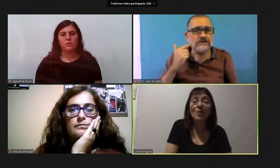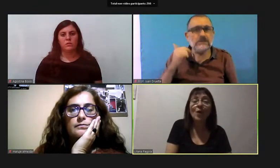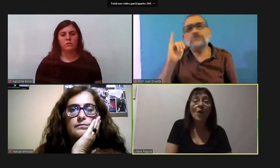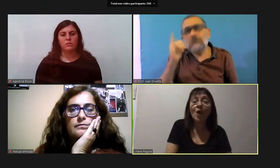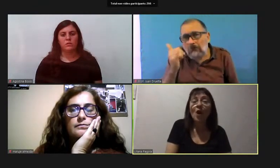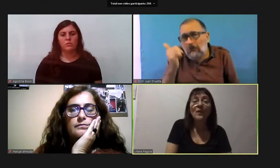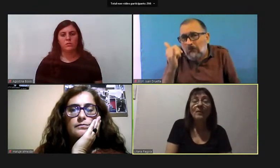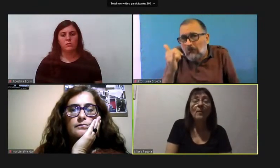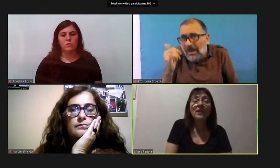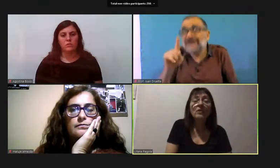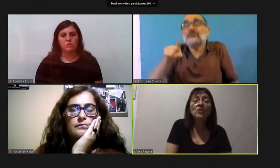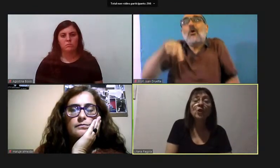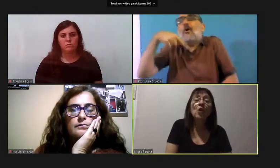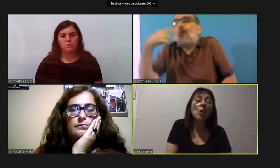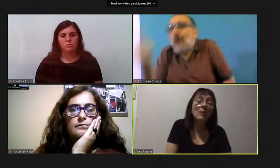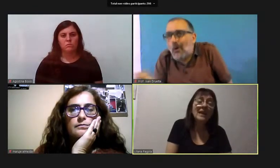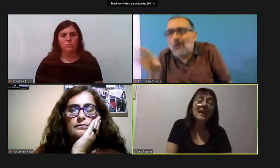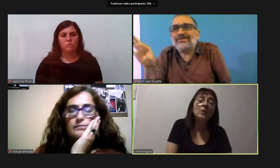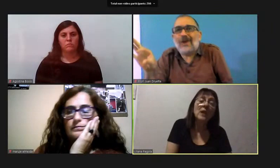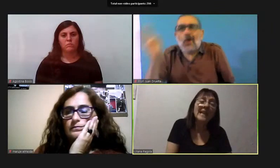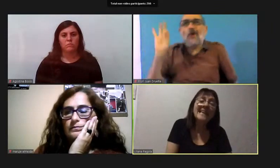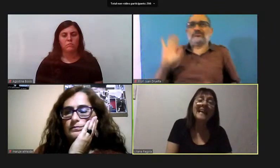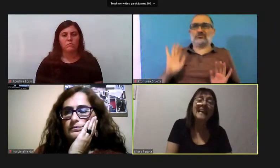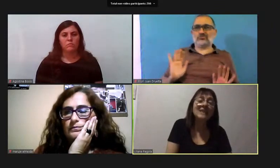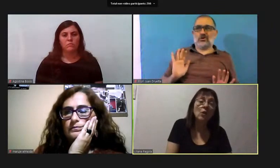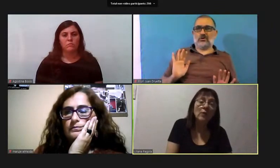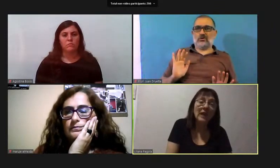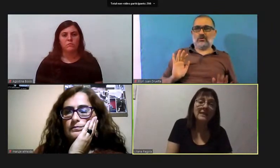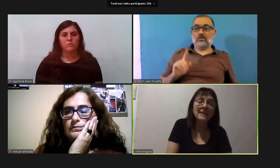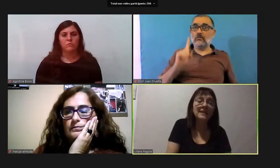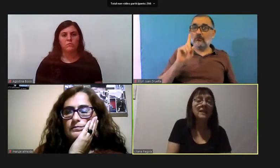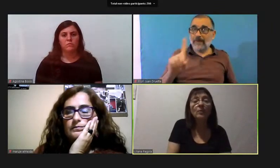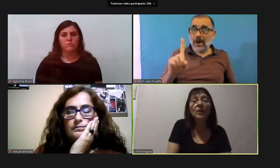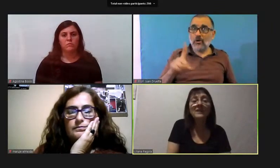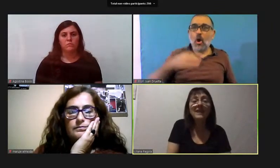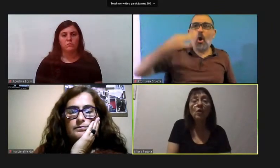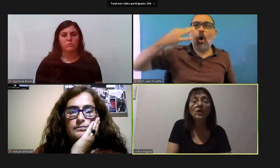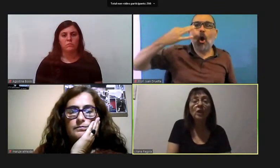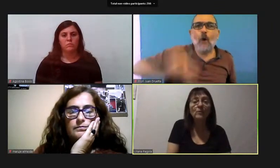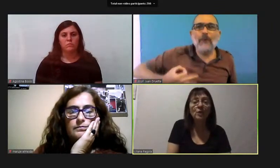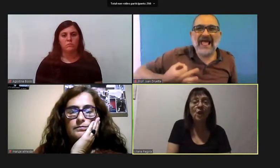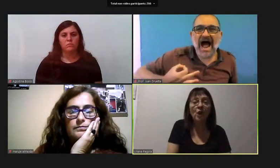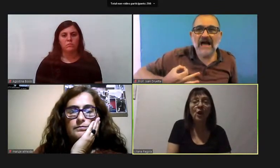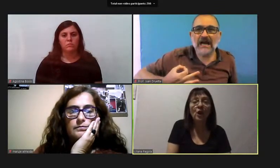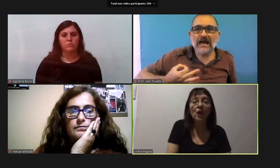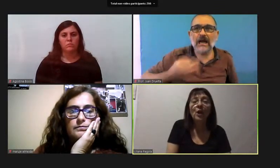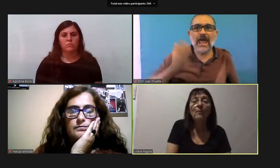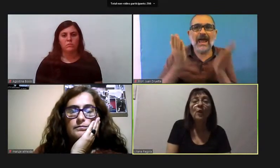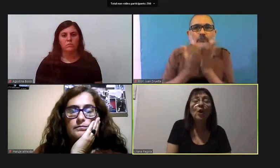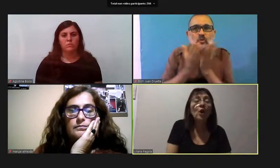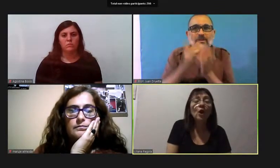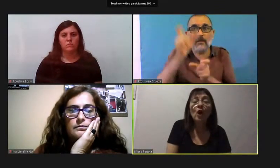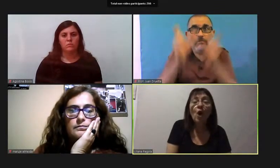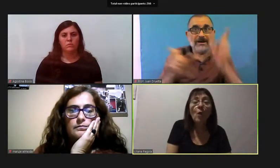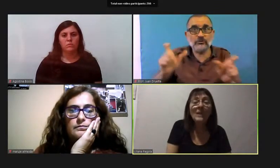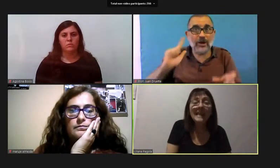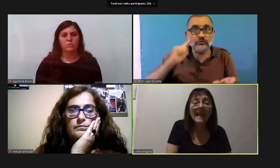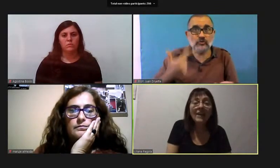Nosotros digamos, ¿por qué a nosotros nos obligan a estudiar inglés o francés? Bueno, esa es otra opción.